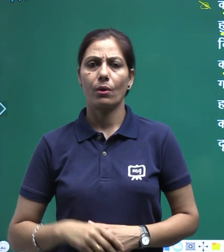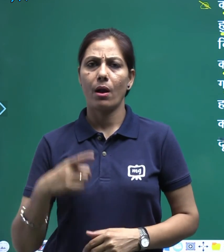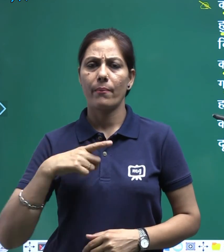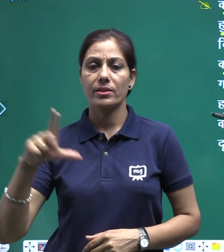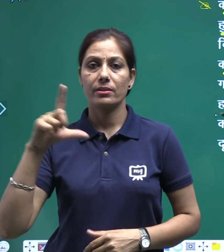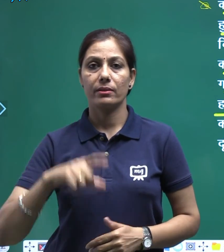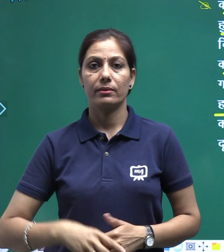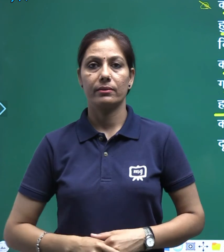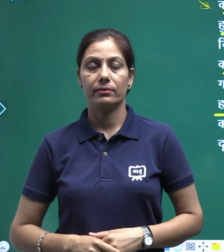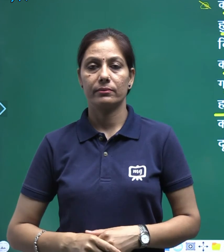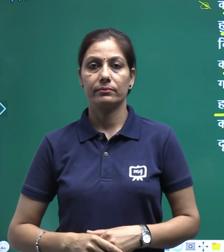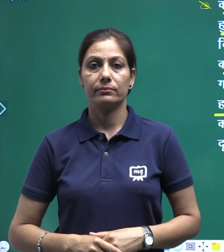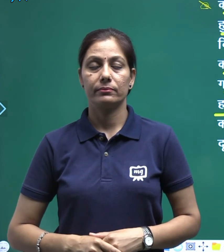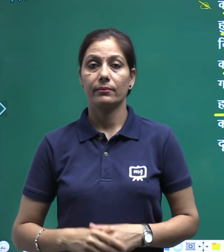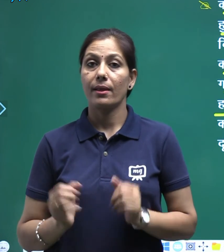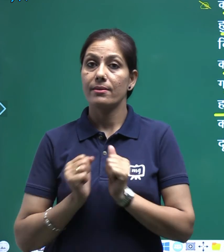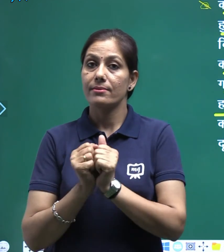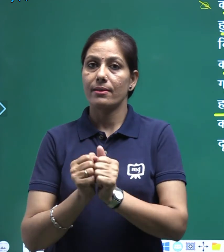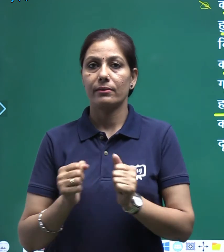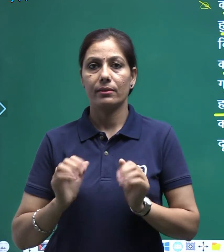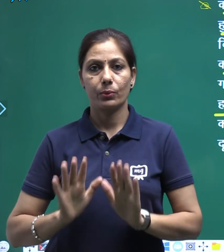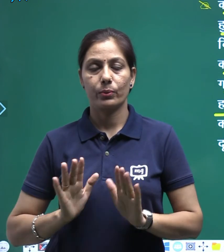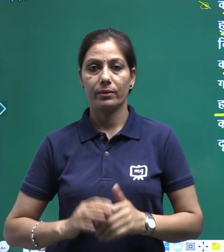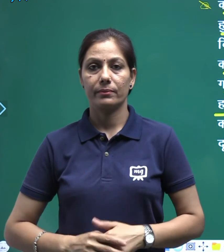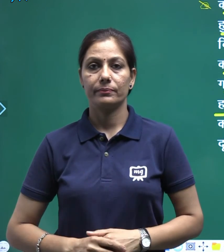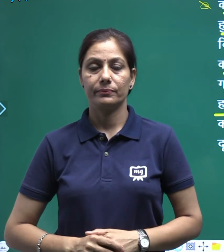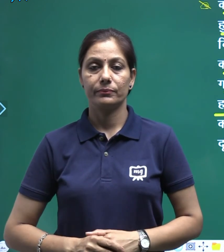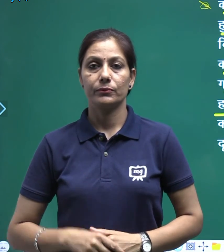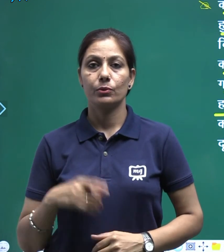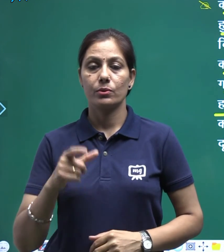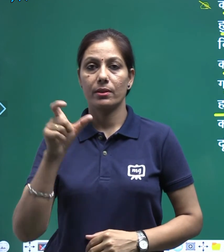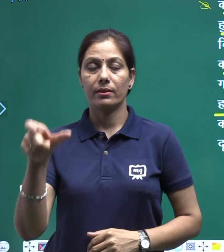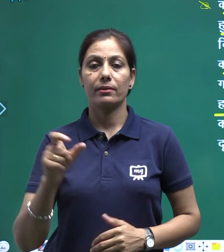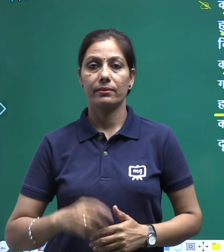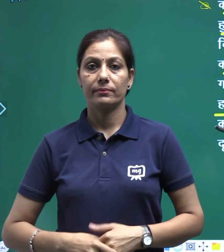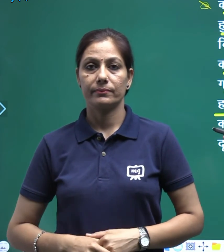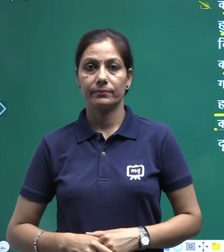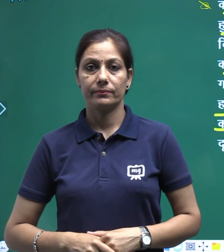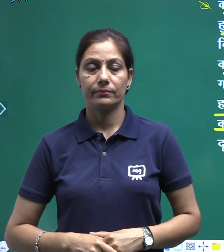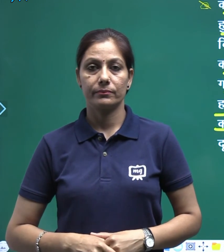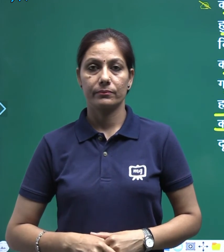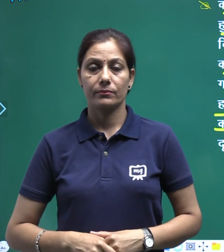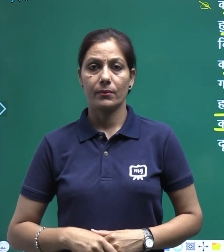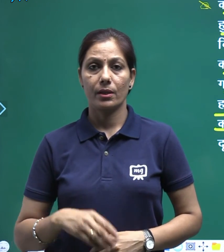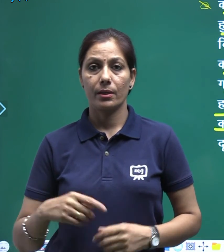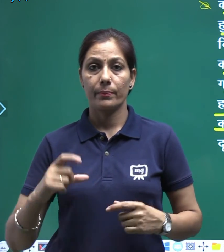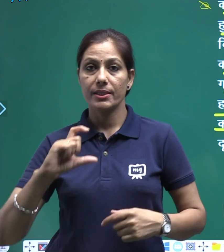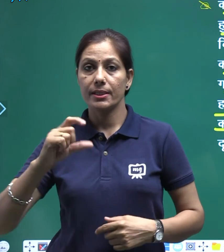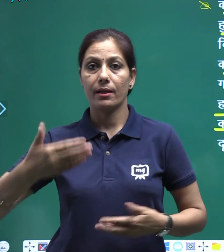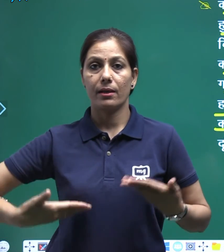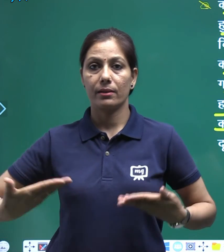हमेशा साथ रखूंगी, उसे कभी कलकत्ता